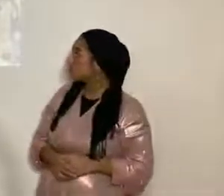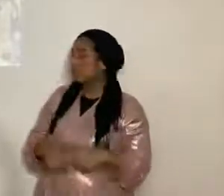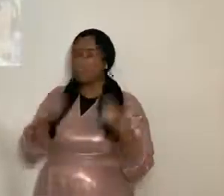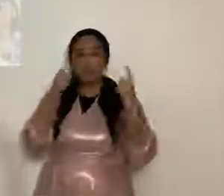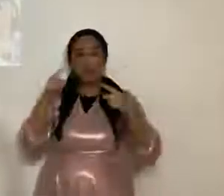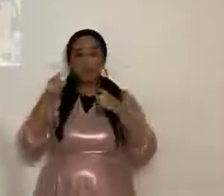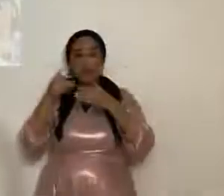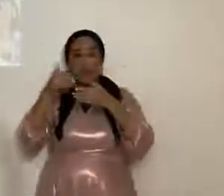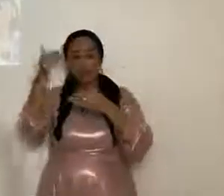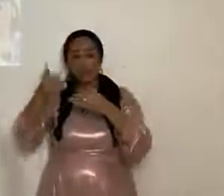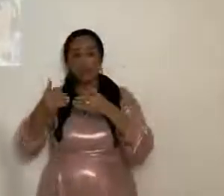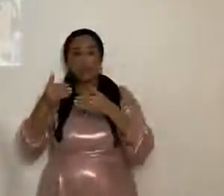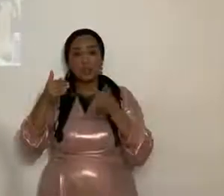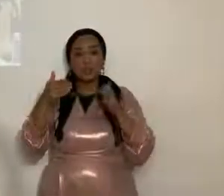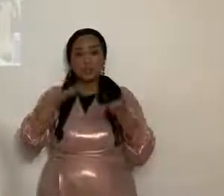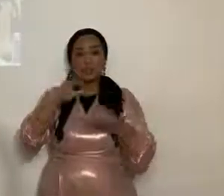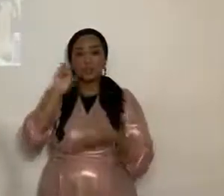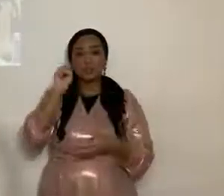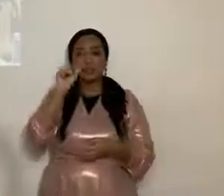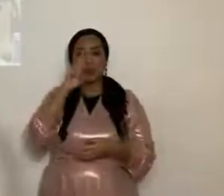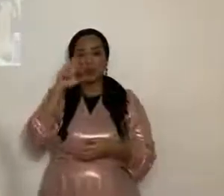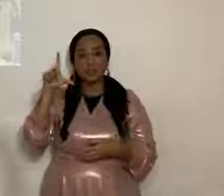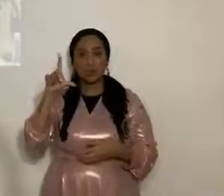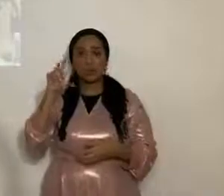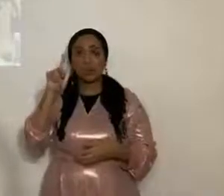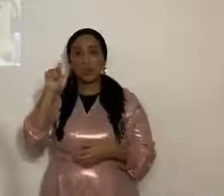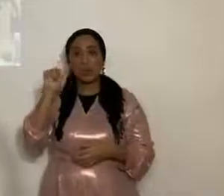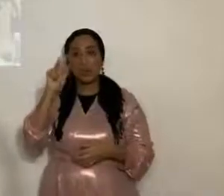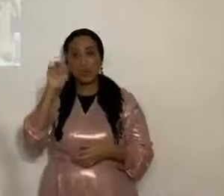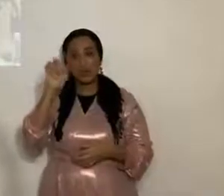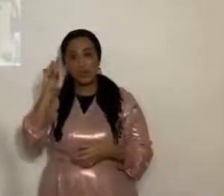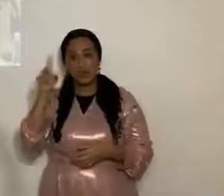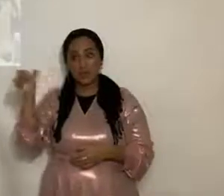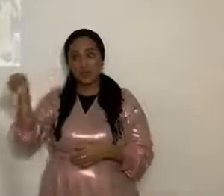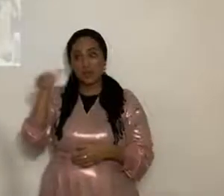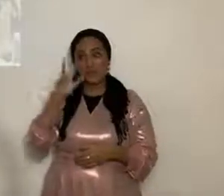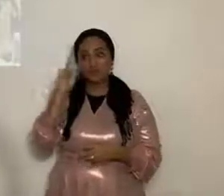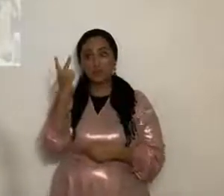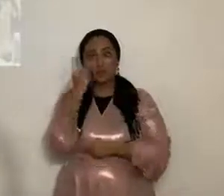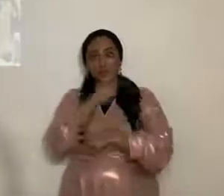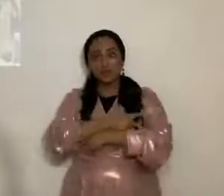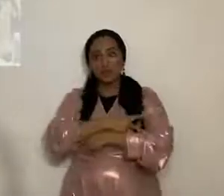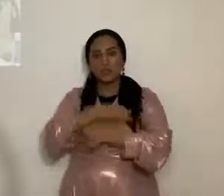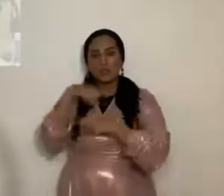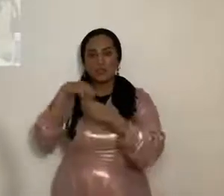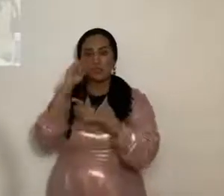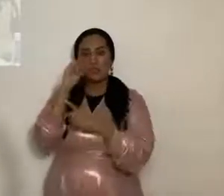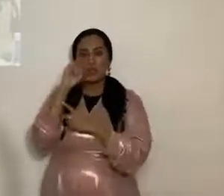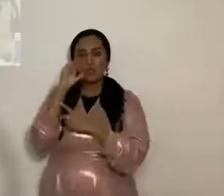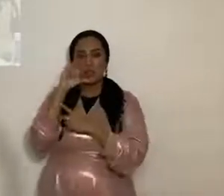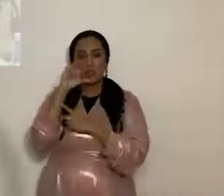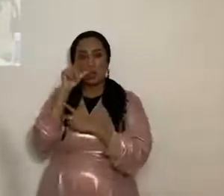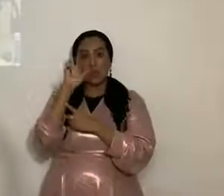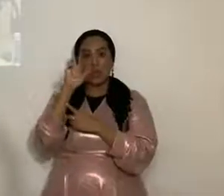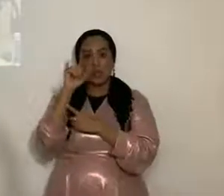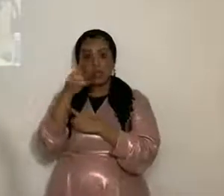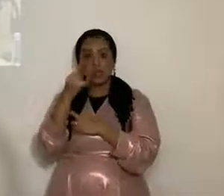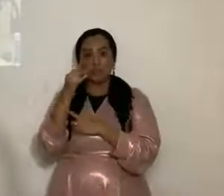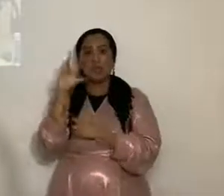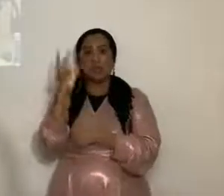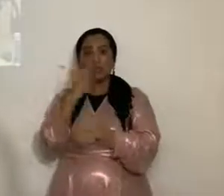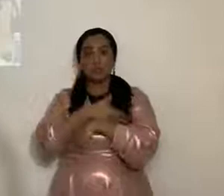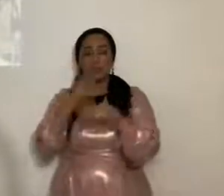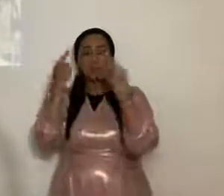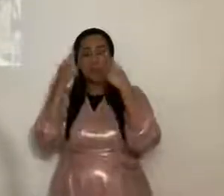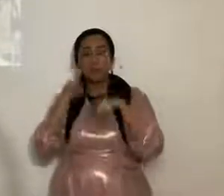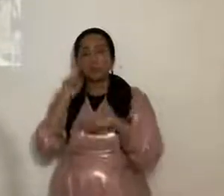que después de la muerte de Saúl, que vuelto David de la derrota de los amalecitas, estuvo 2 días en Siclag. Al tercer día sucedió